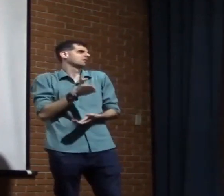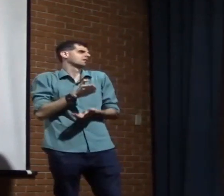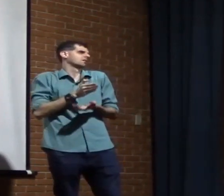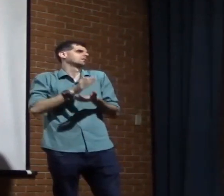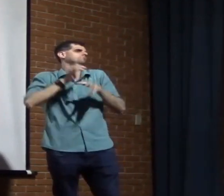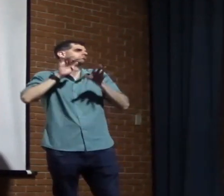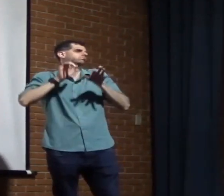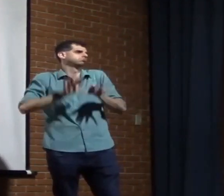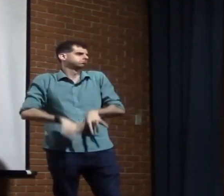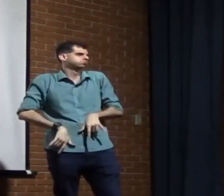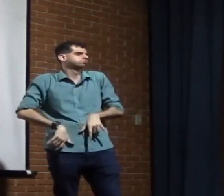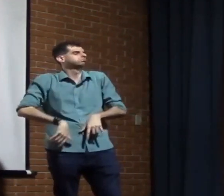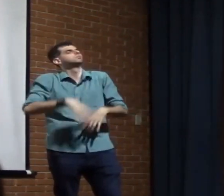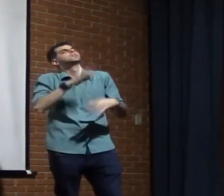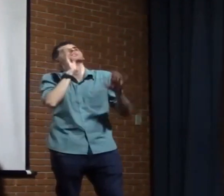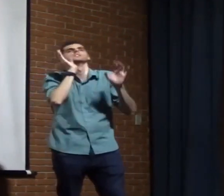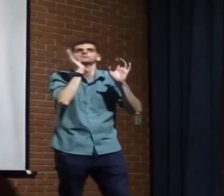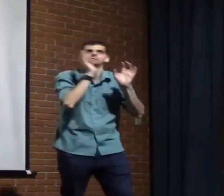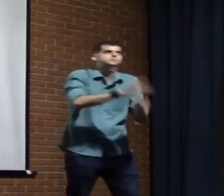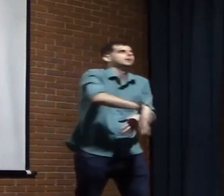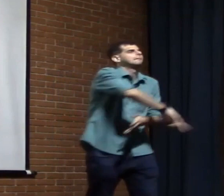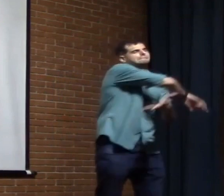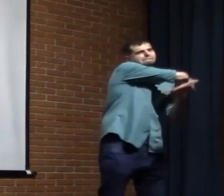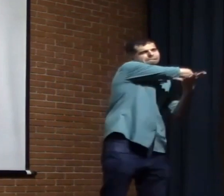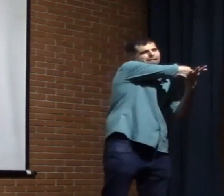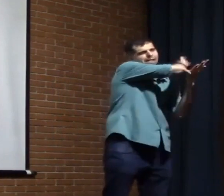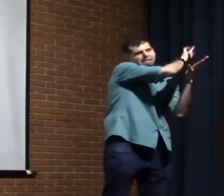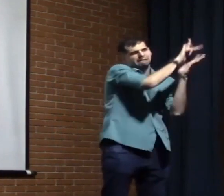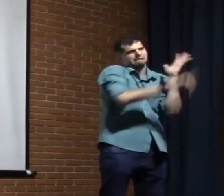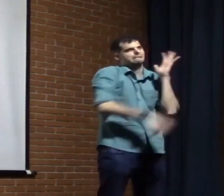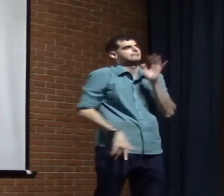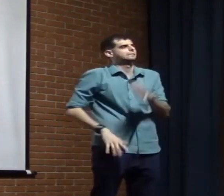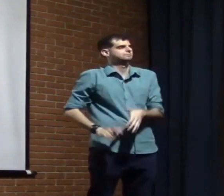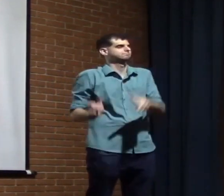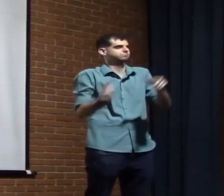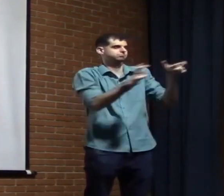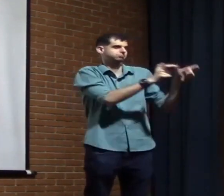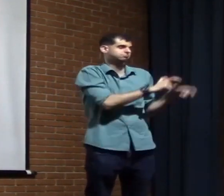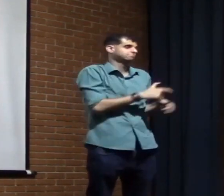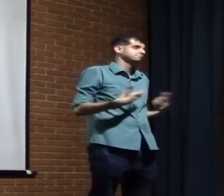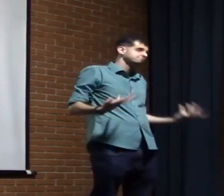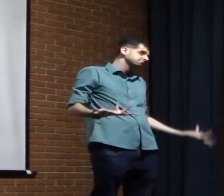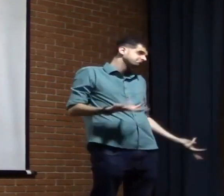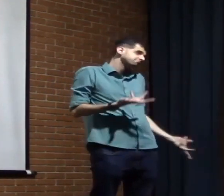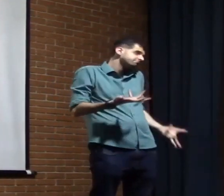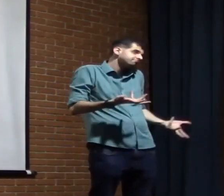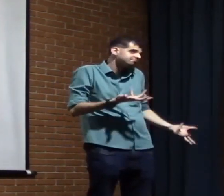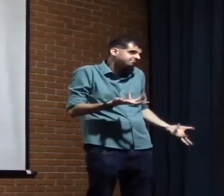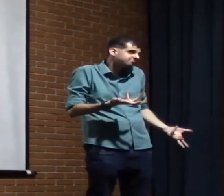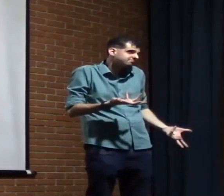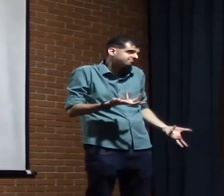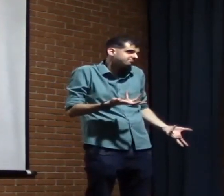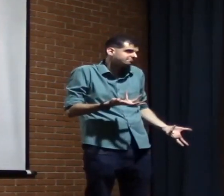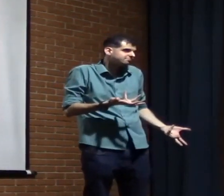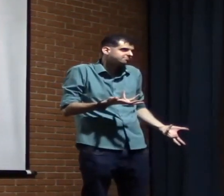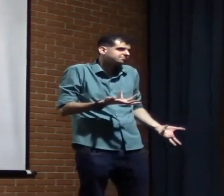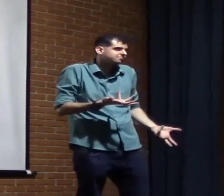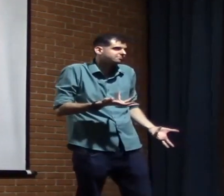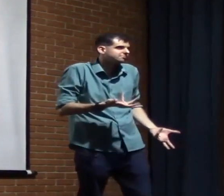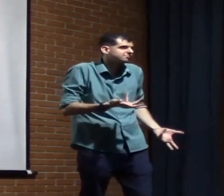enviei e-mail para os órgãos responsáveis, mas nada. Já fiz outros tipos de apelo, mas